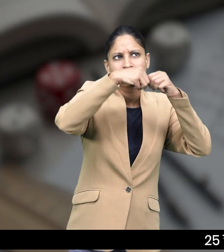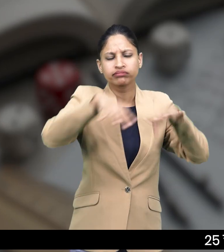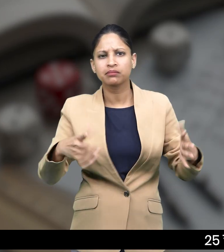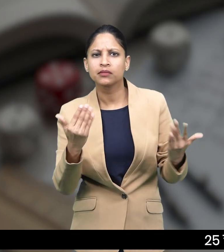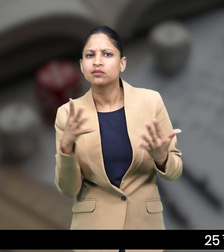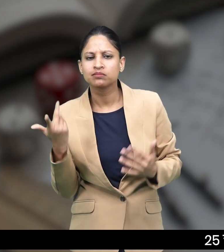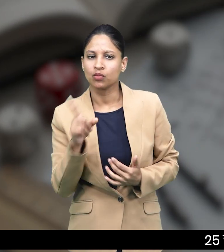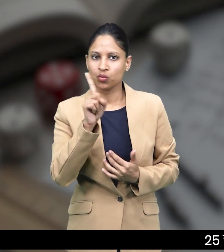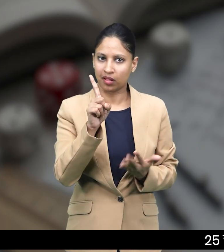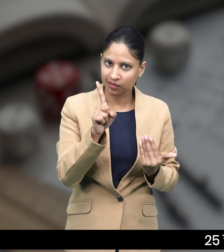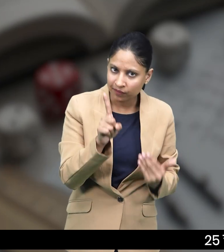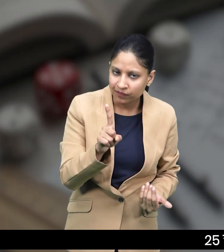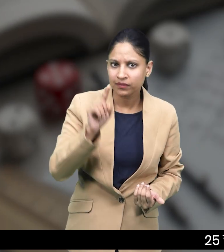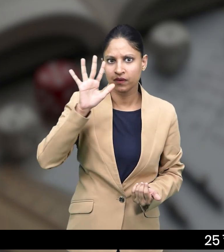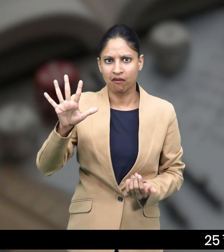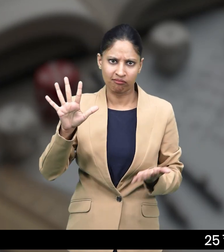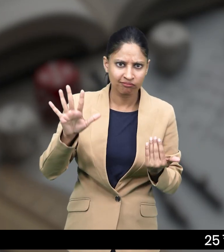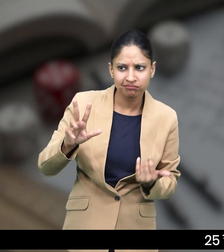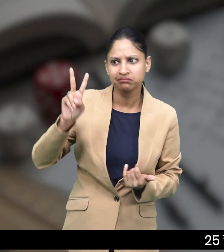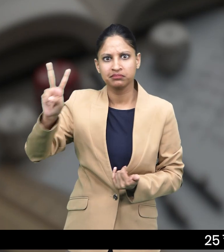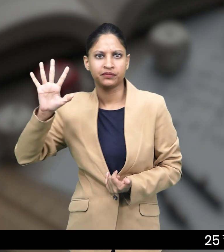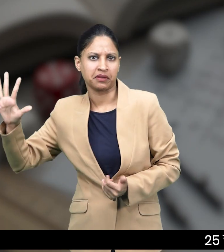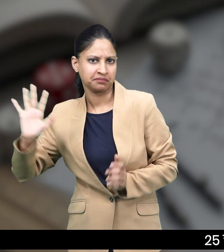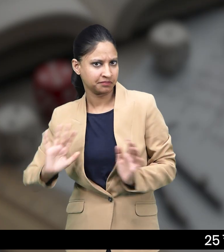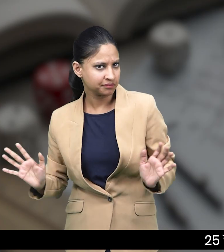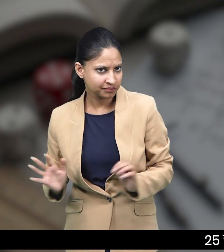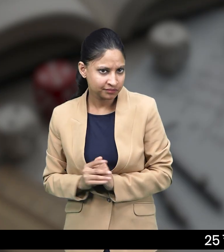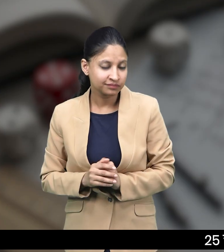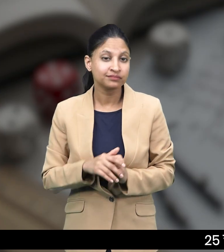25 चे घटक आहेत 1, 5, 25.